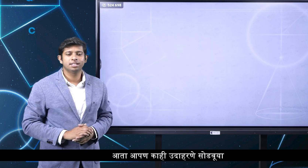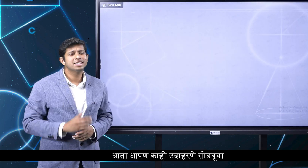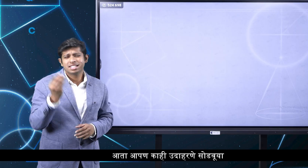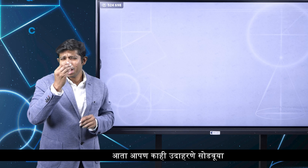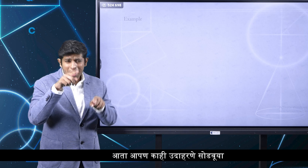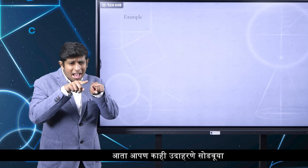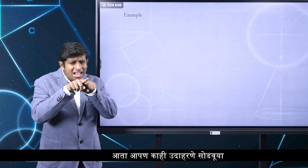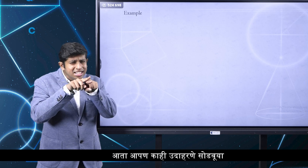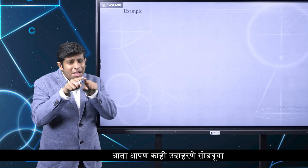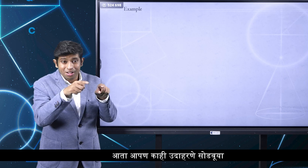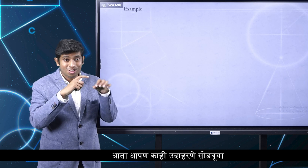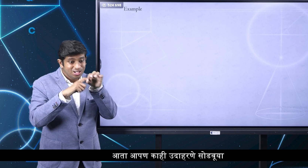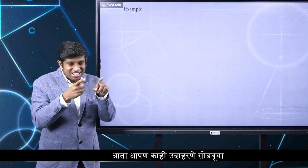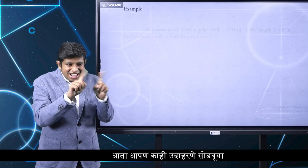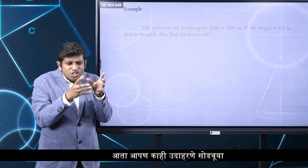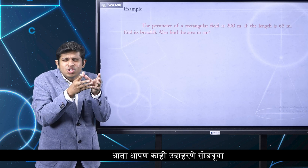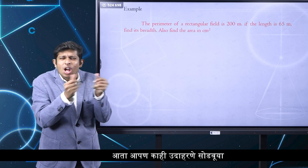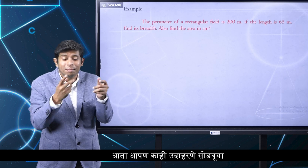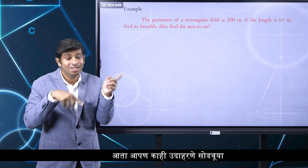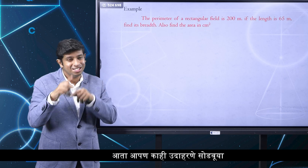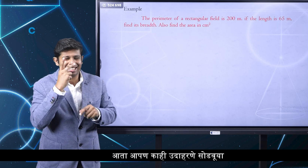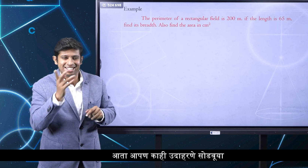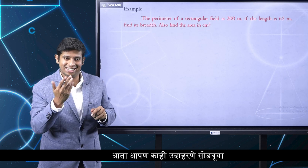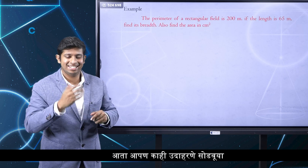आता आपण काही उदाहरणे सोडवूया।